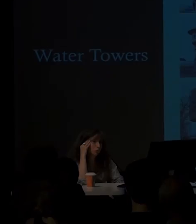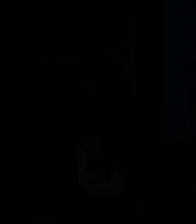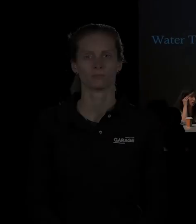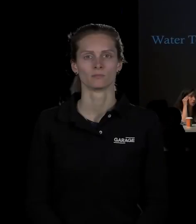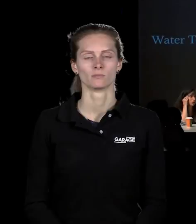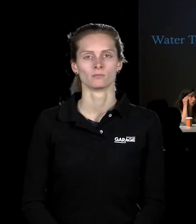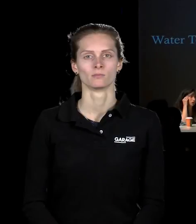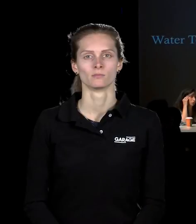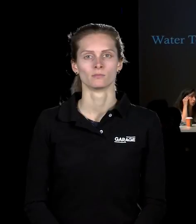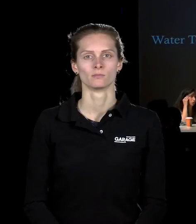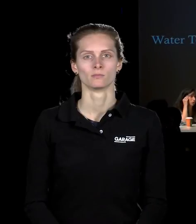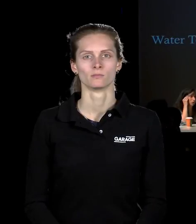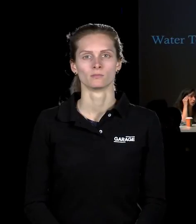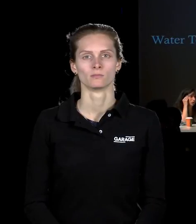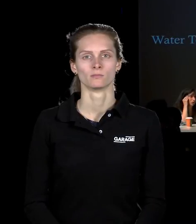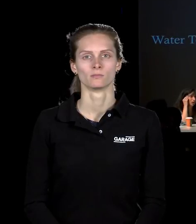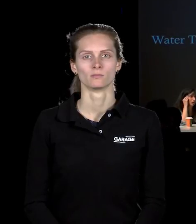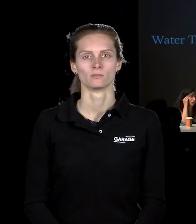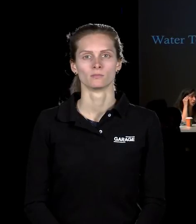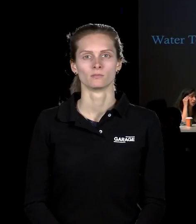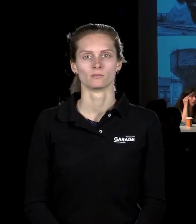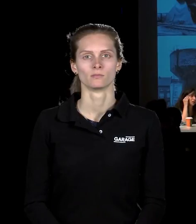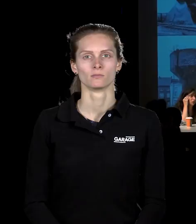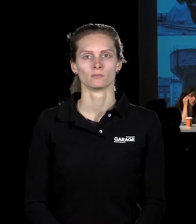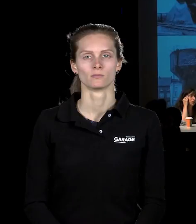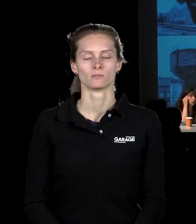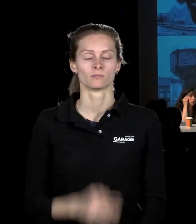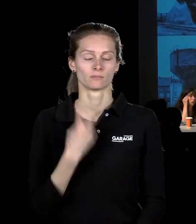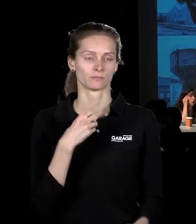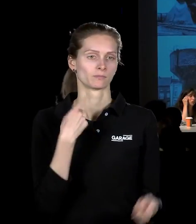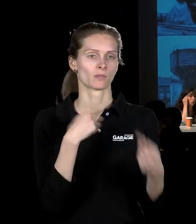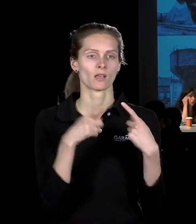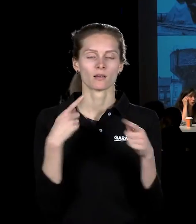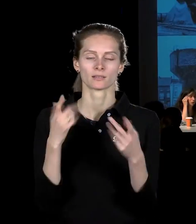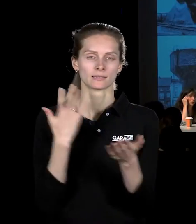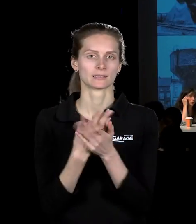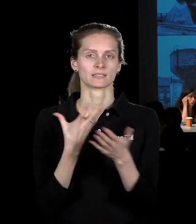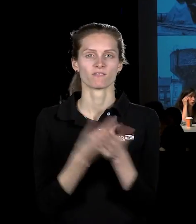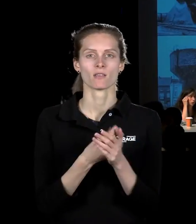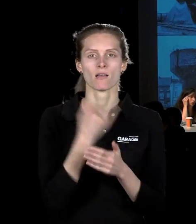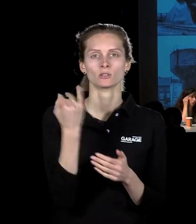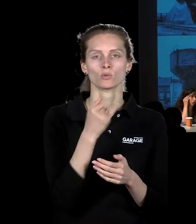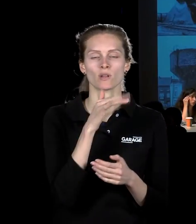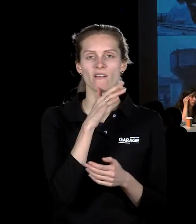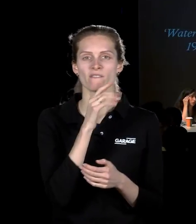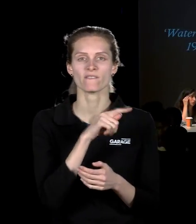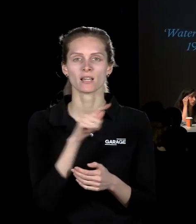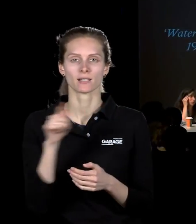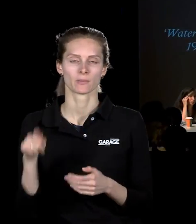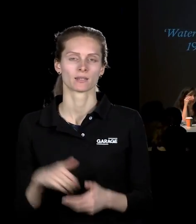корабли. Какими они разными могут быть? В них есть своя история времени, да, понятно, что они строились